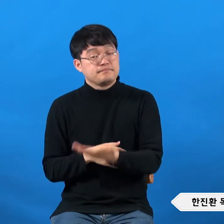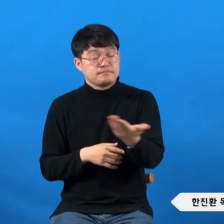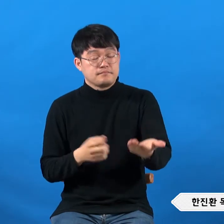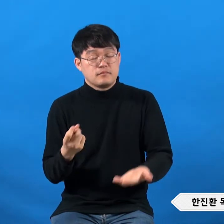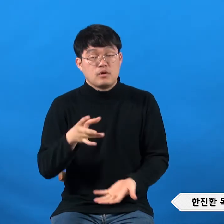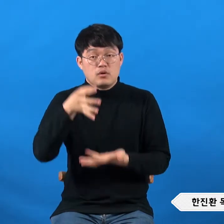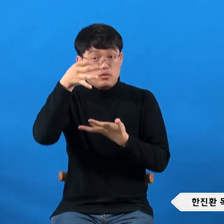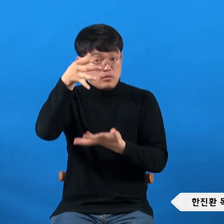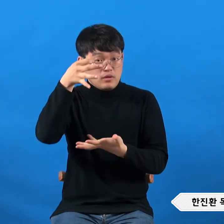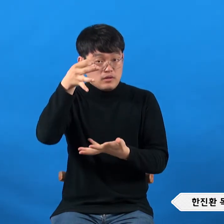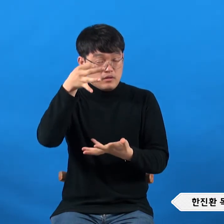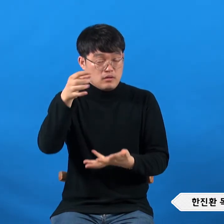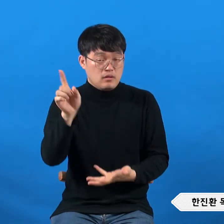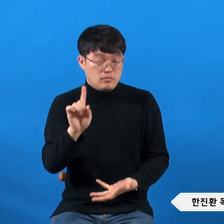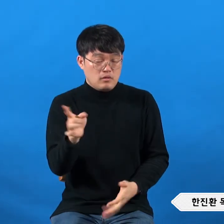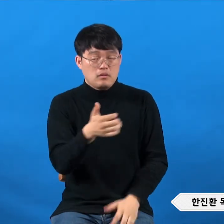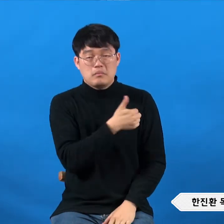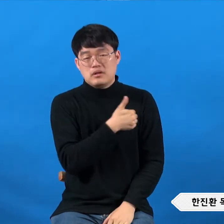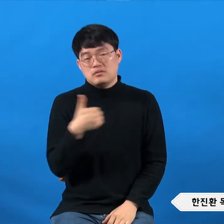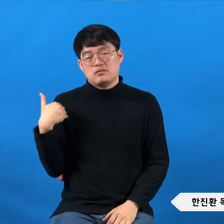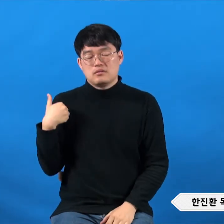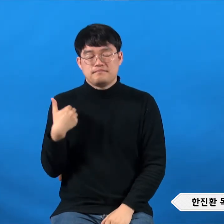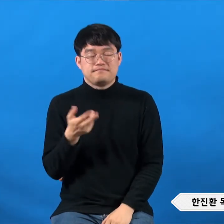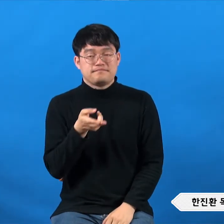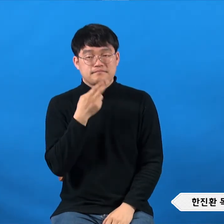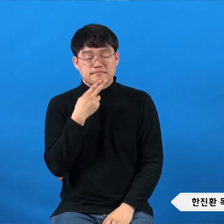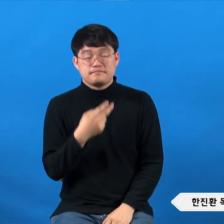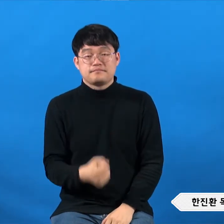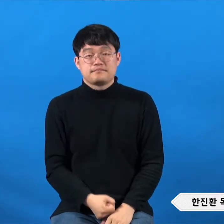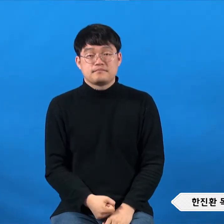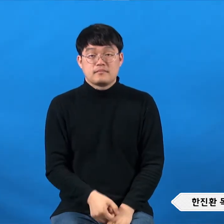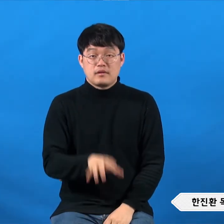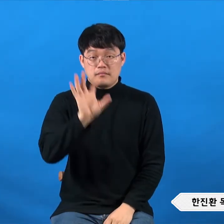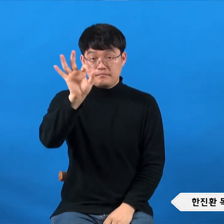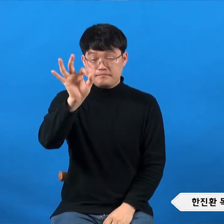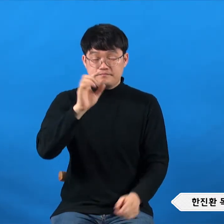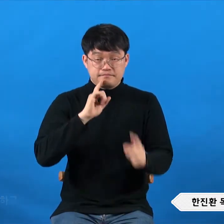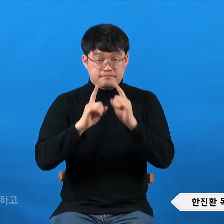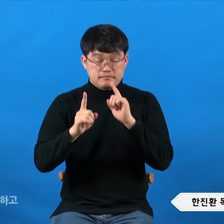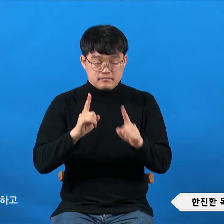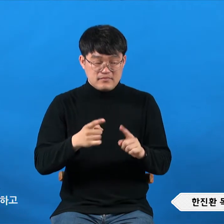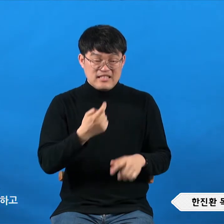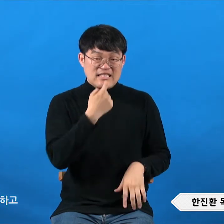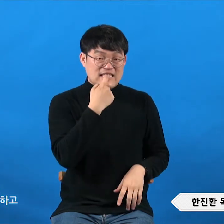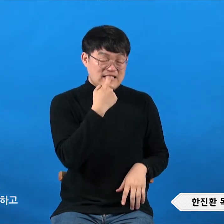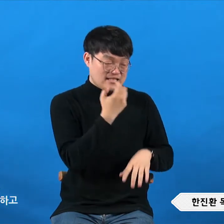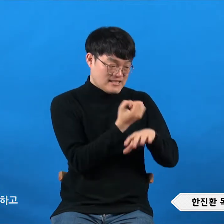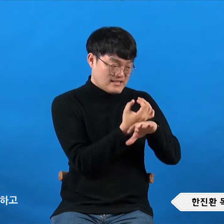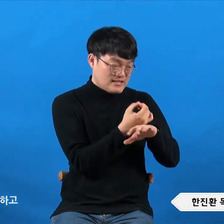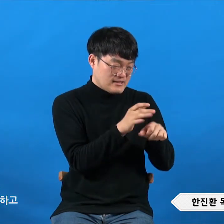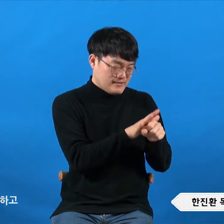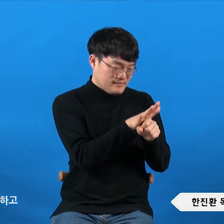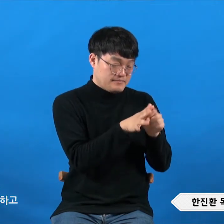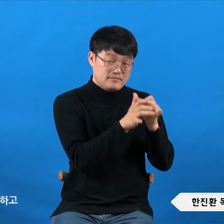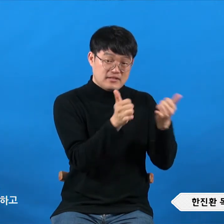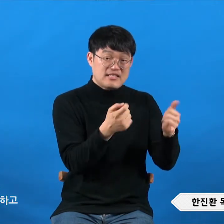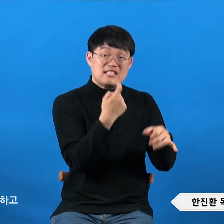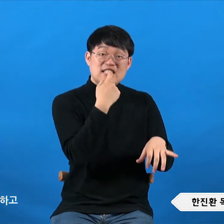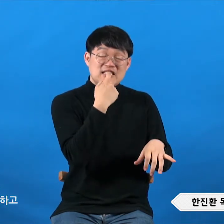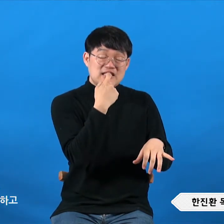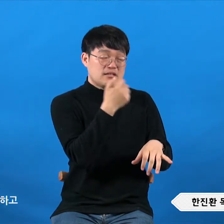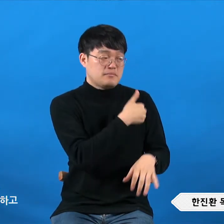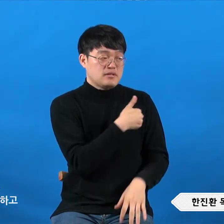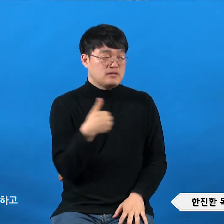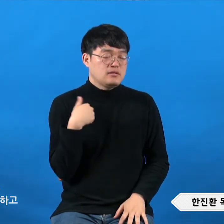또 돈에는 만족이라는 것이 없습니다. 10절에 은을 사랑하는 자는 은으로